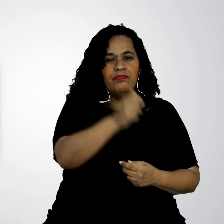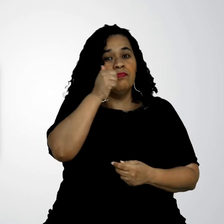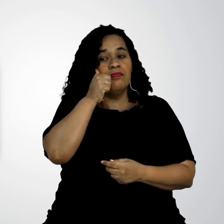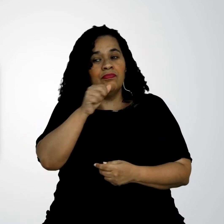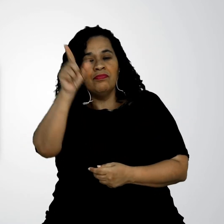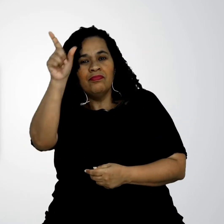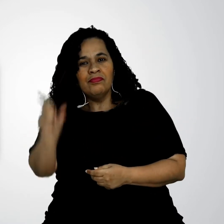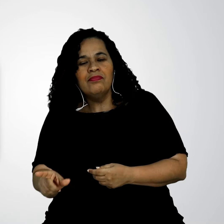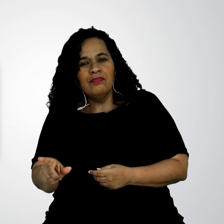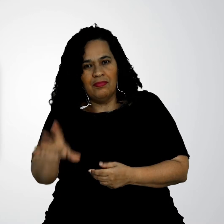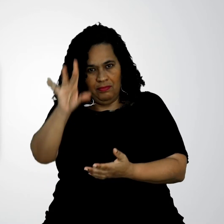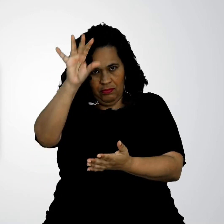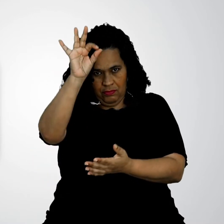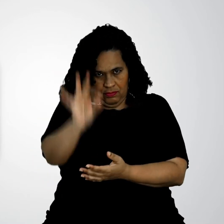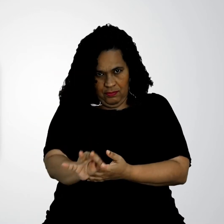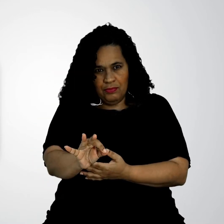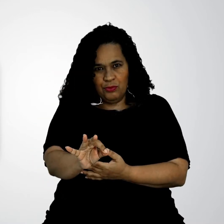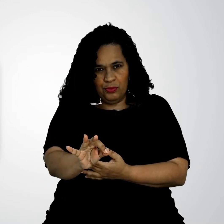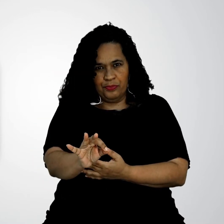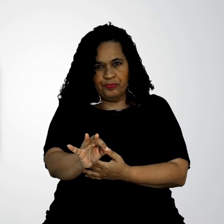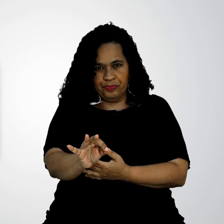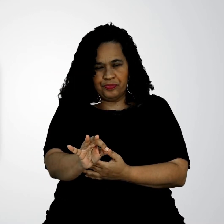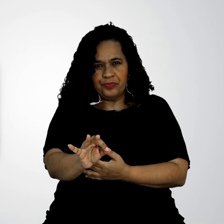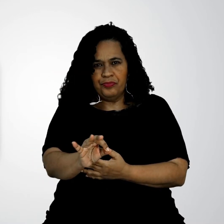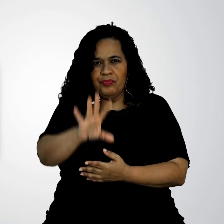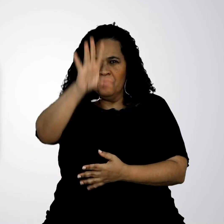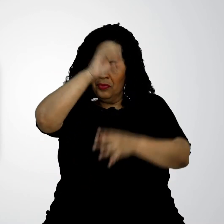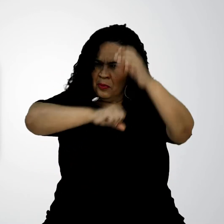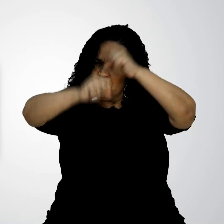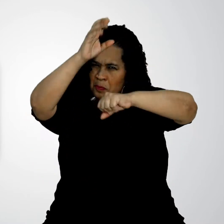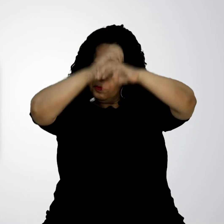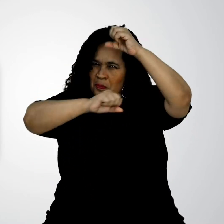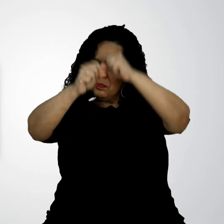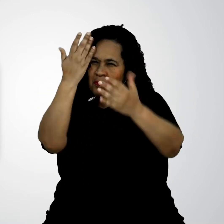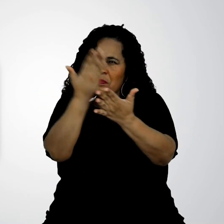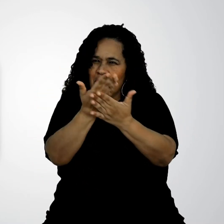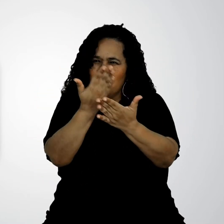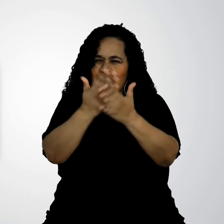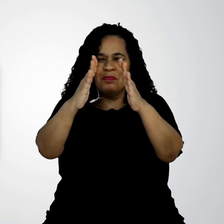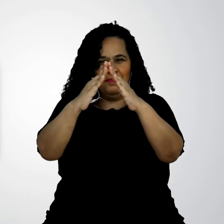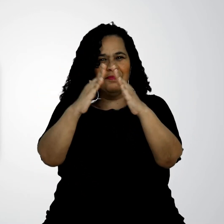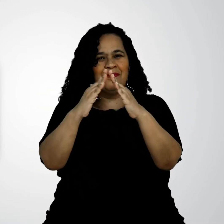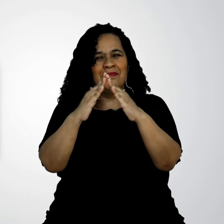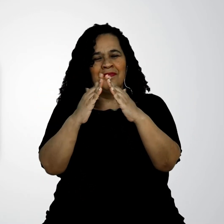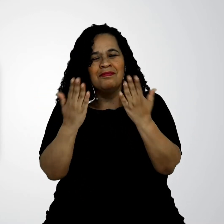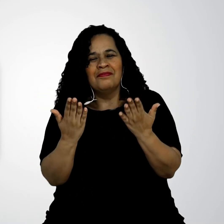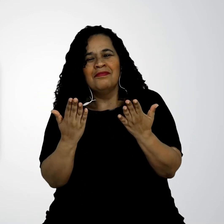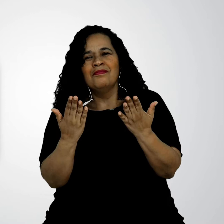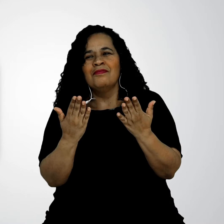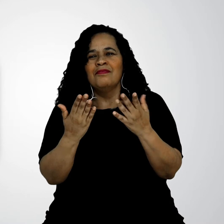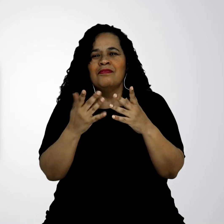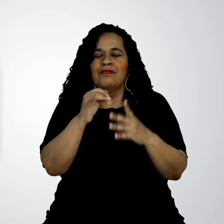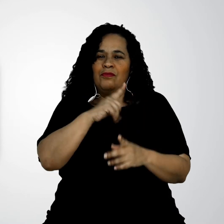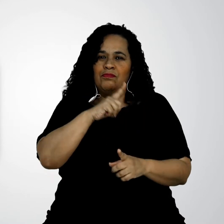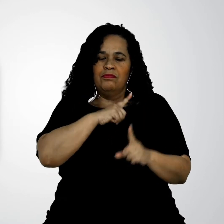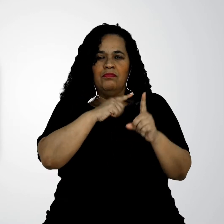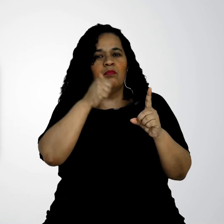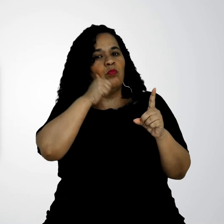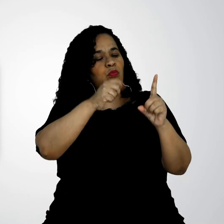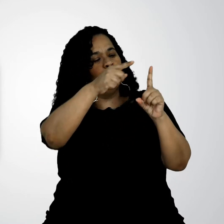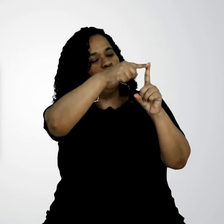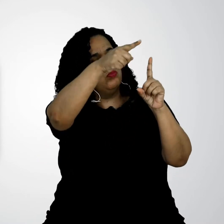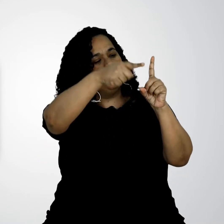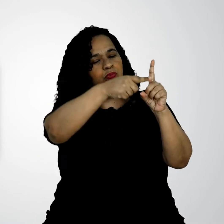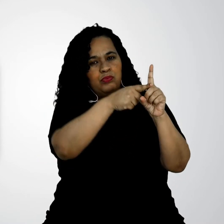definição natural que nós temos. Sim, foi o que aprendemos na aula de biologia lá atrás. Foi o que a gente aprendeu, e é a expectativa que a gente tem de uma gestação, né? Então